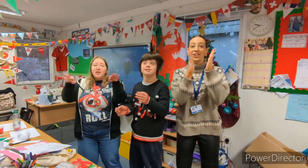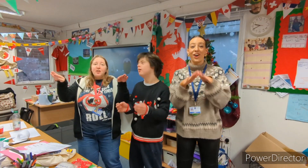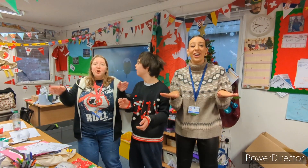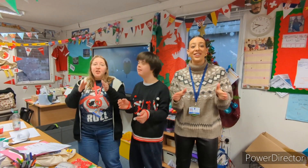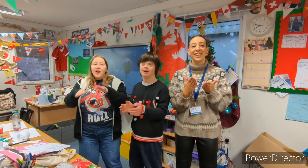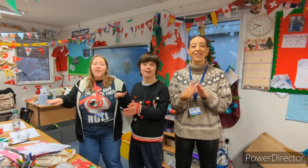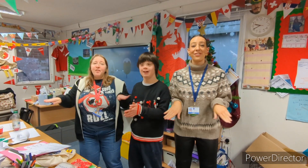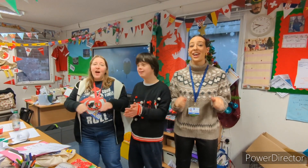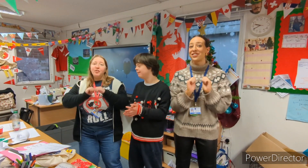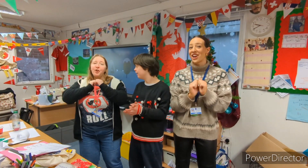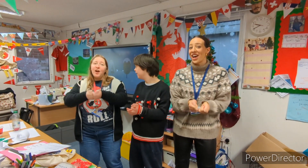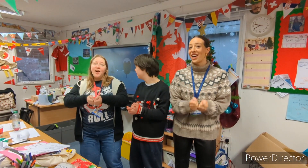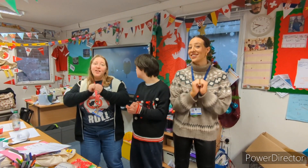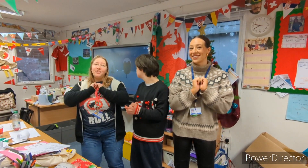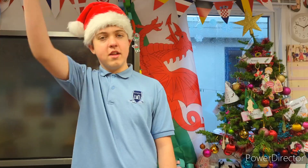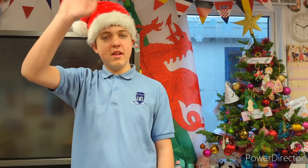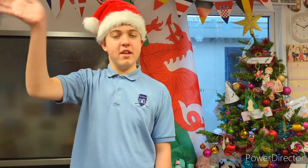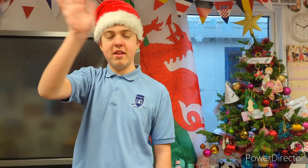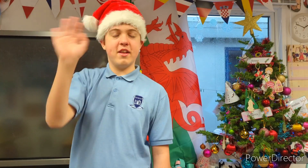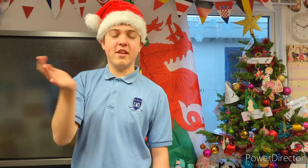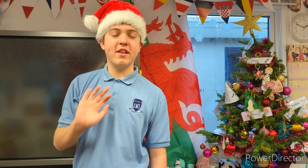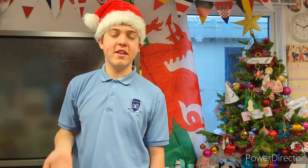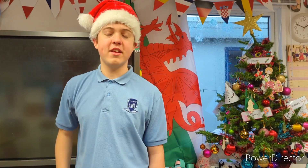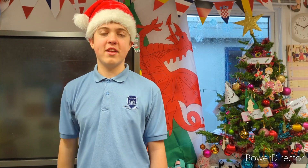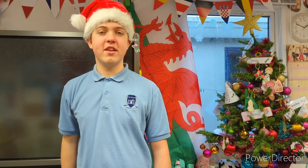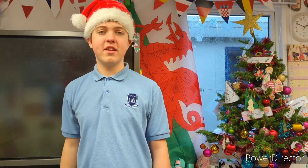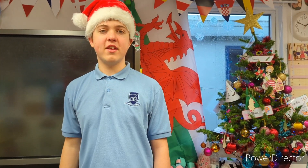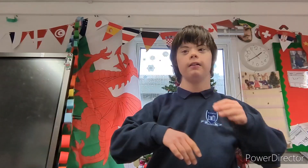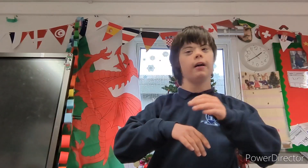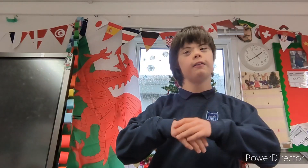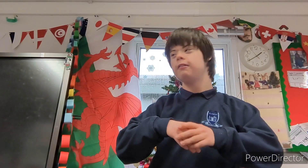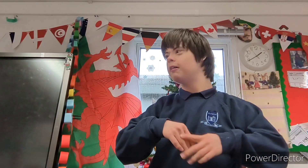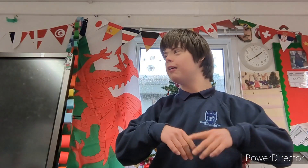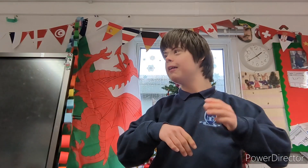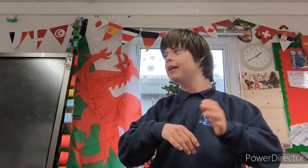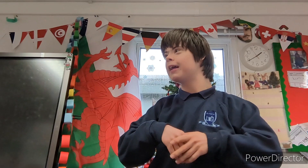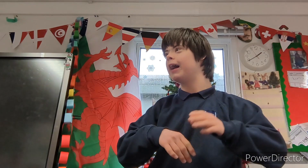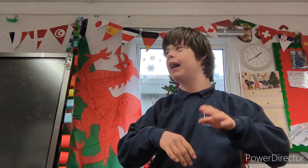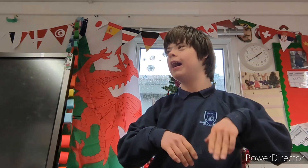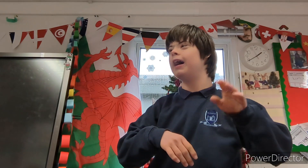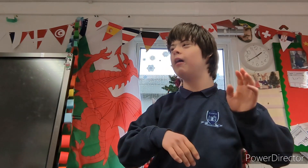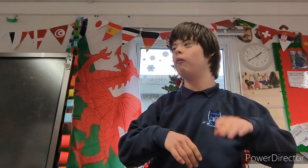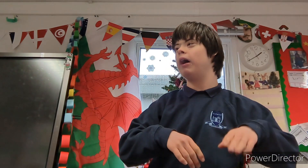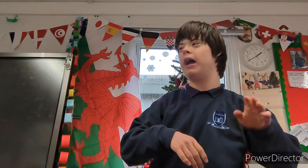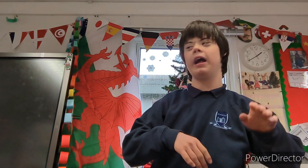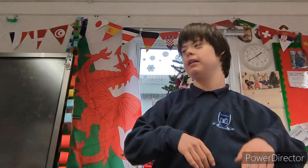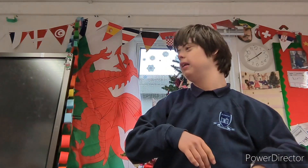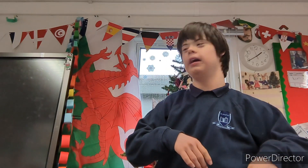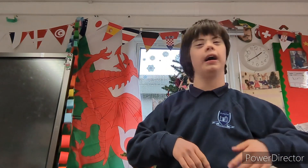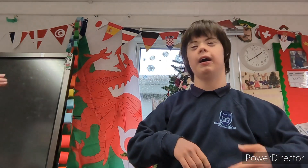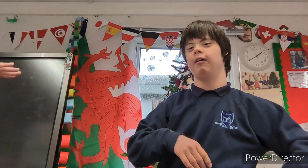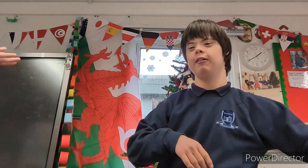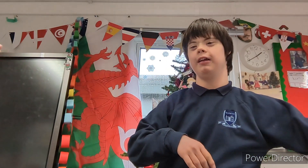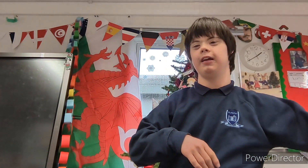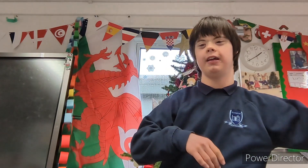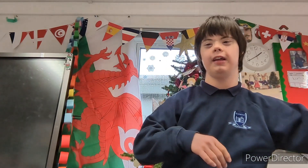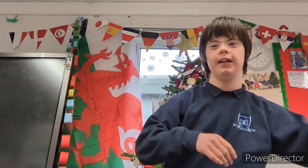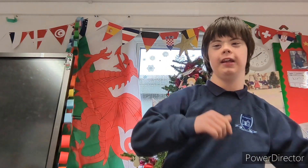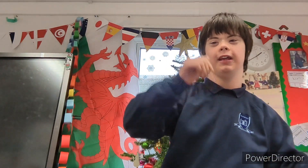Egoleitglinio fri ysgol yn lliw iawn i chi Nadol i'ch llawen iawn i chi